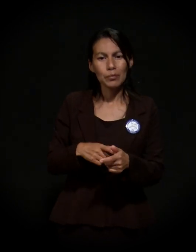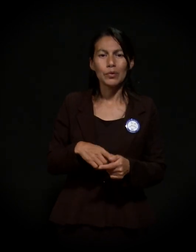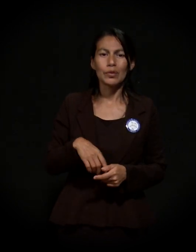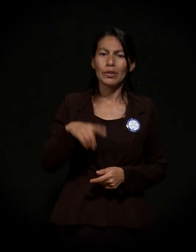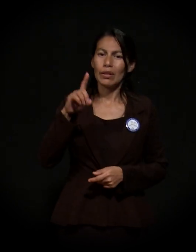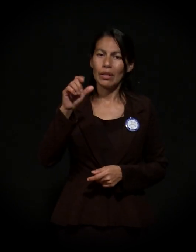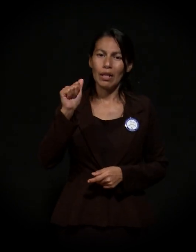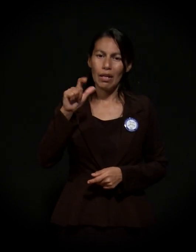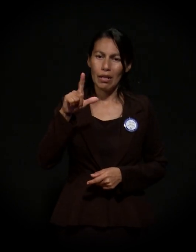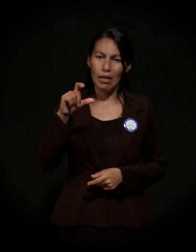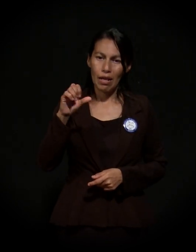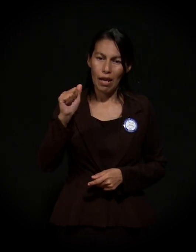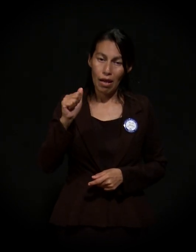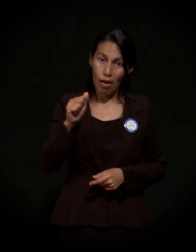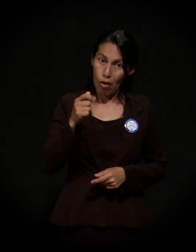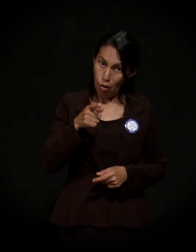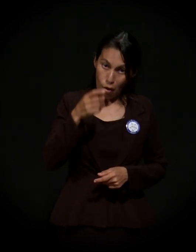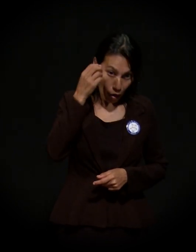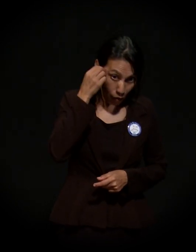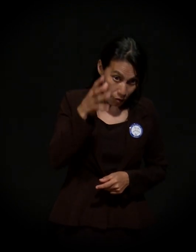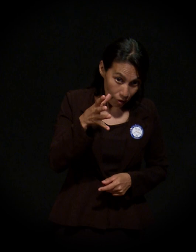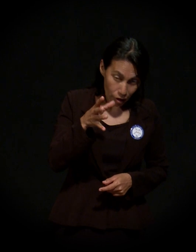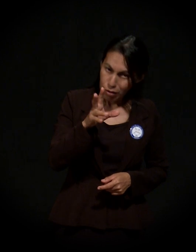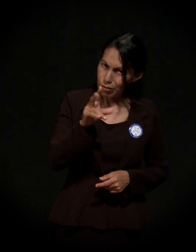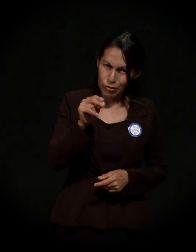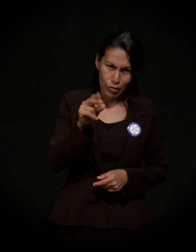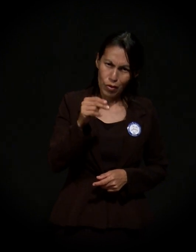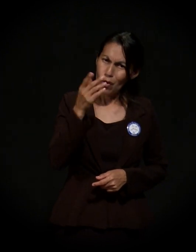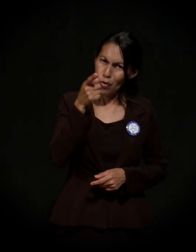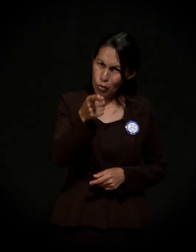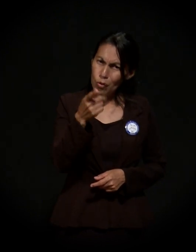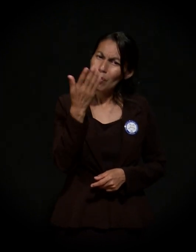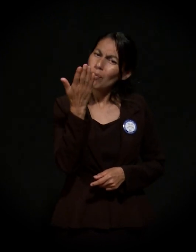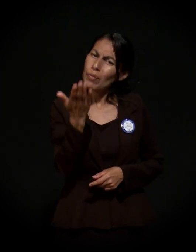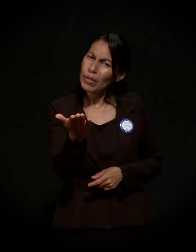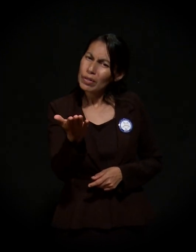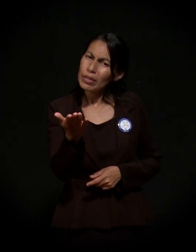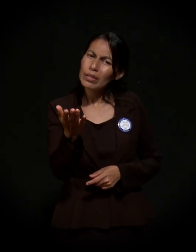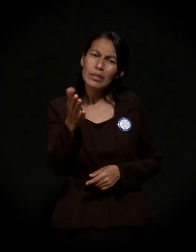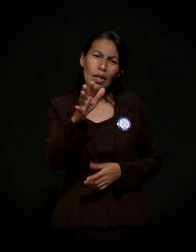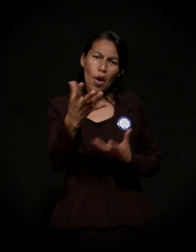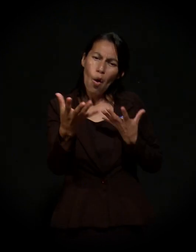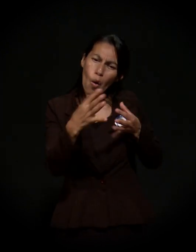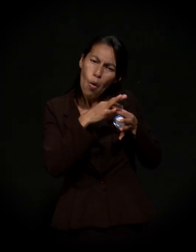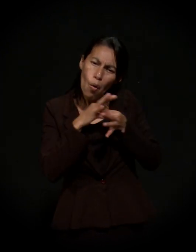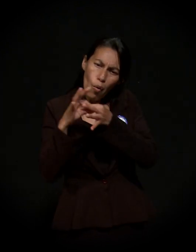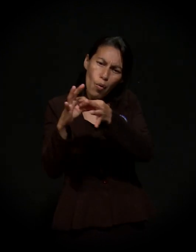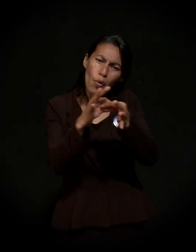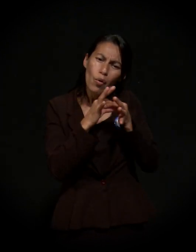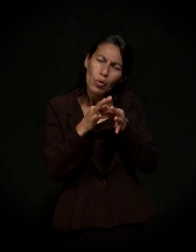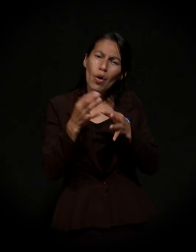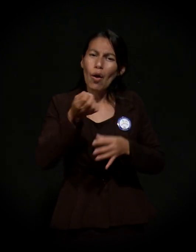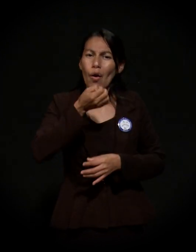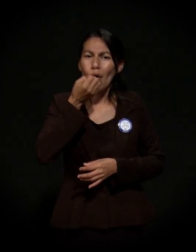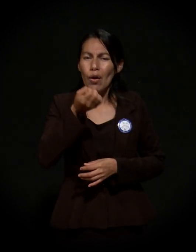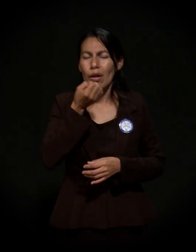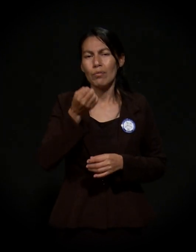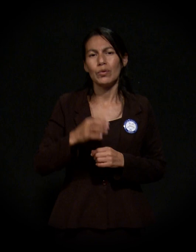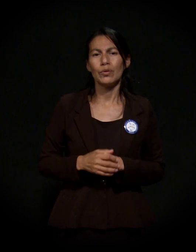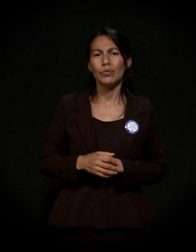ellos, Dalila. No los vamos a dejar porque tú nos has pedido y nos unimos a ti en